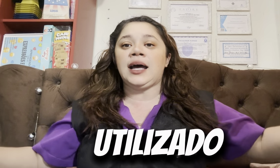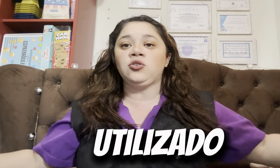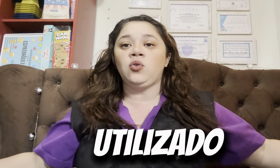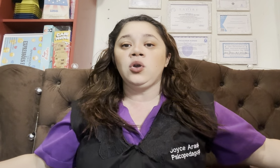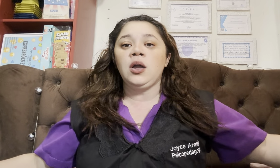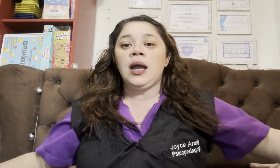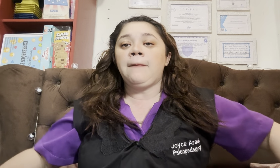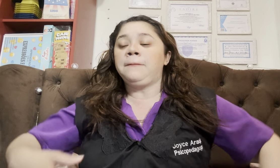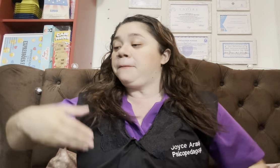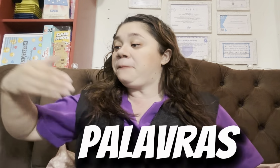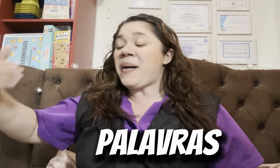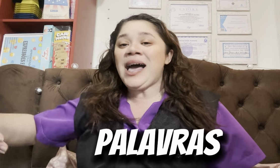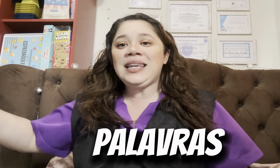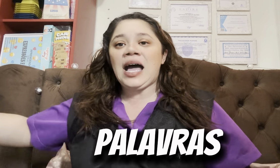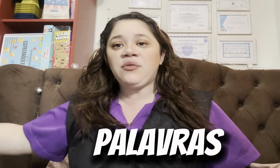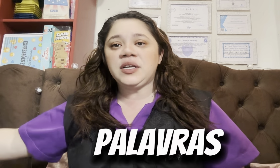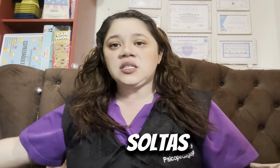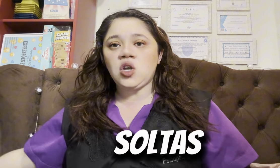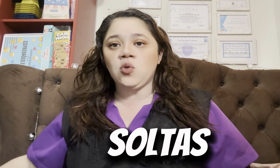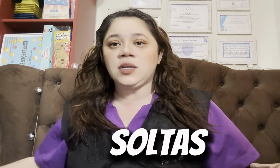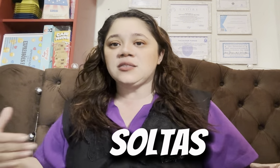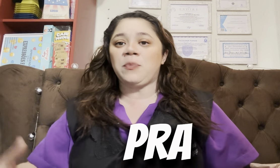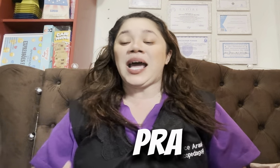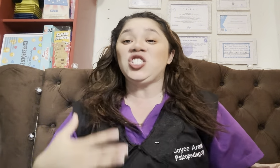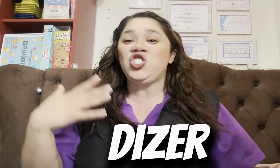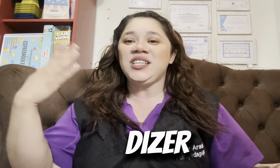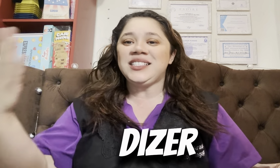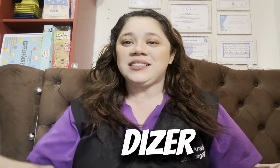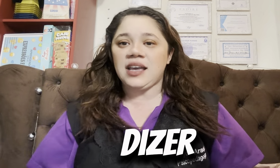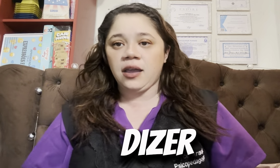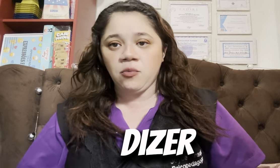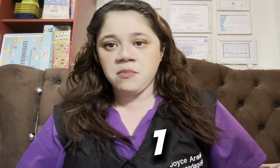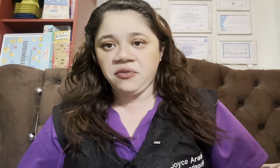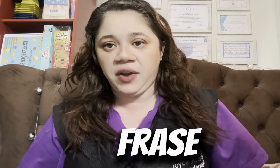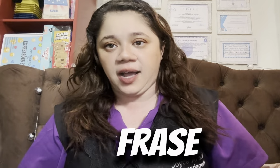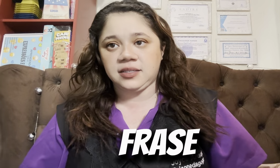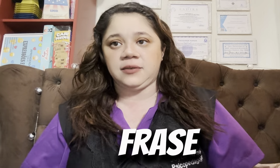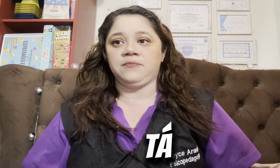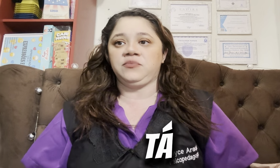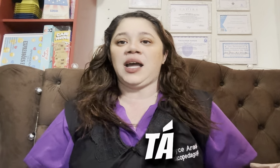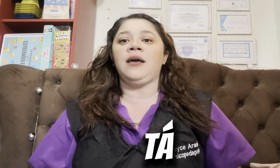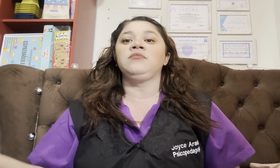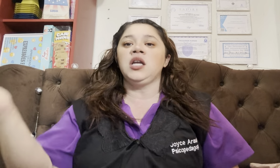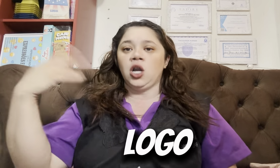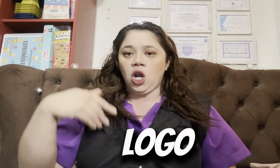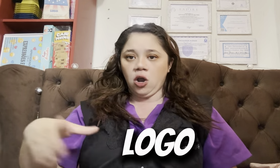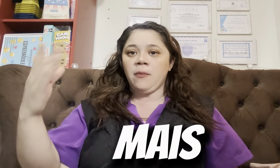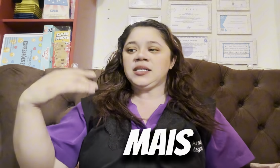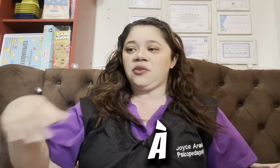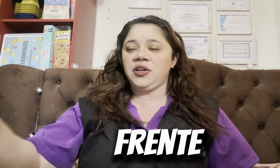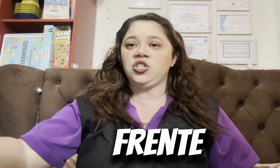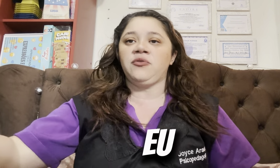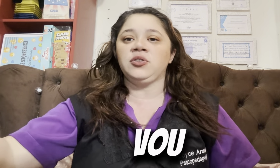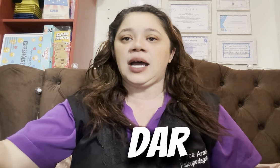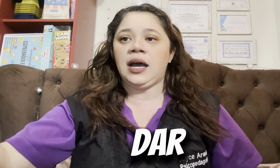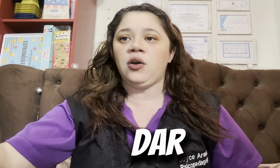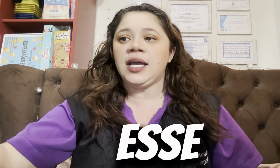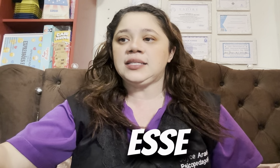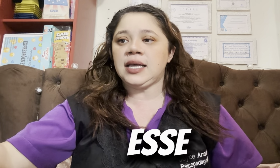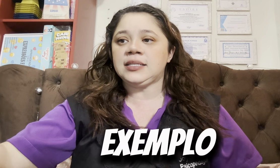utilizado palavras soltas para dizer uma frase, tá? Logo mais à frente eu vou dar esse